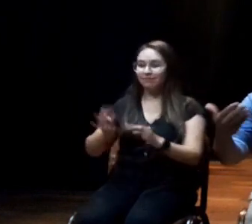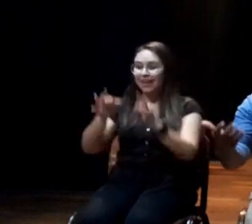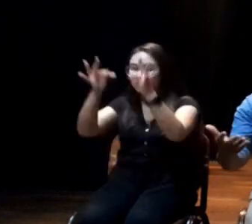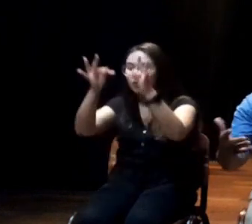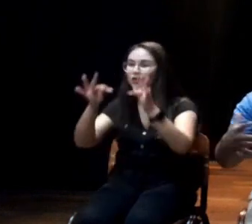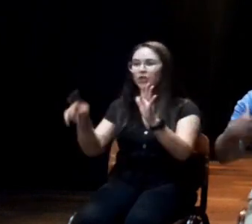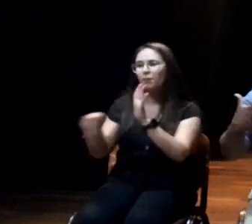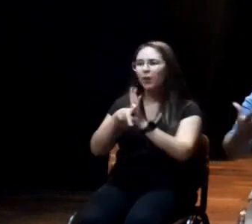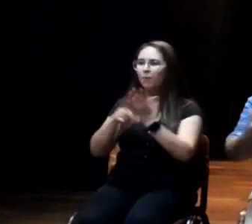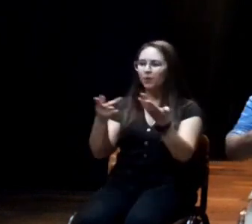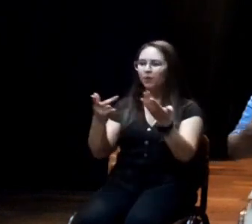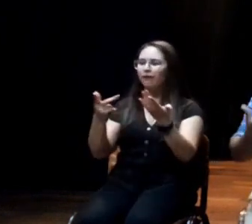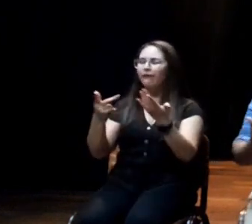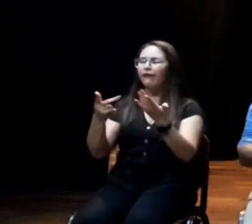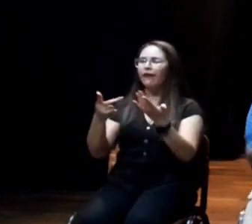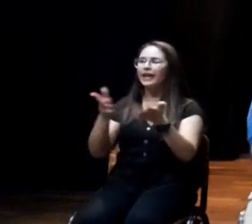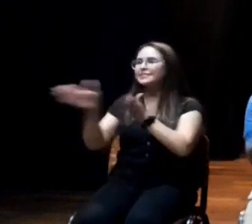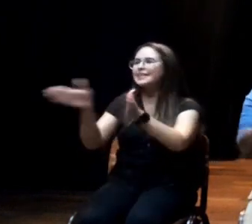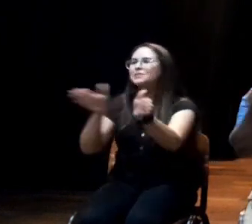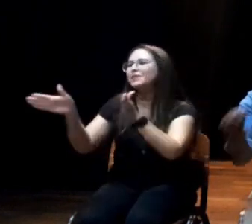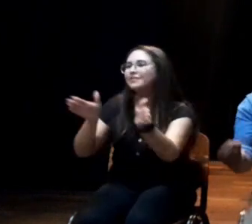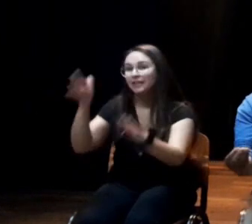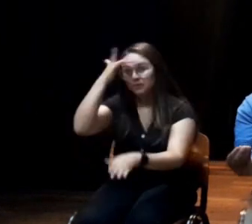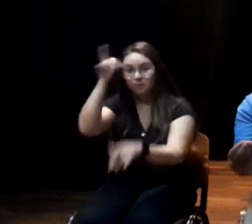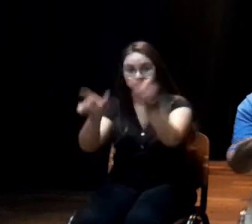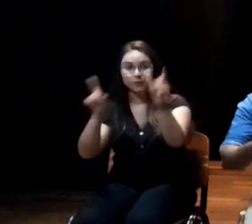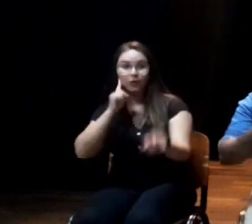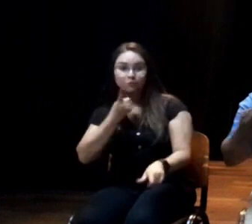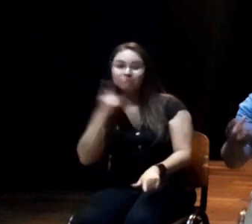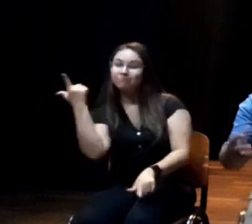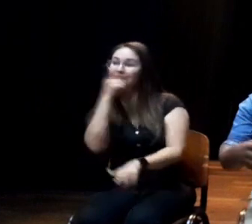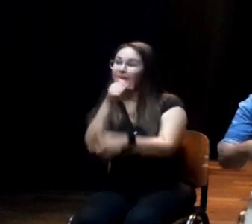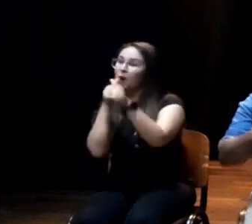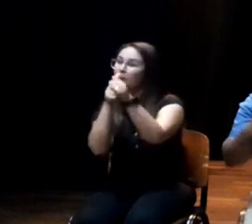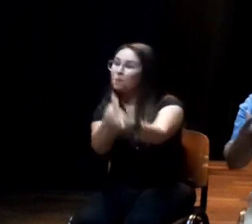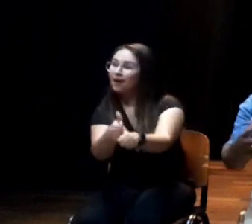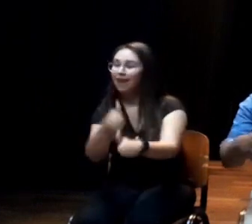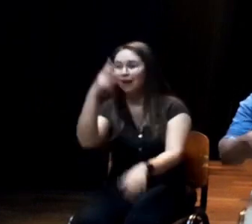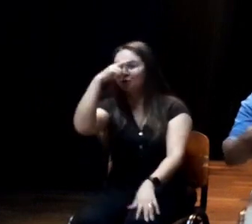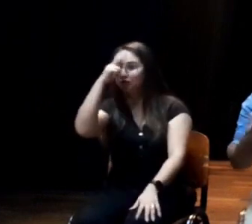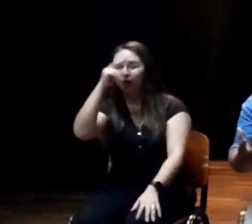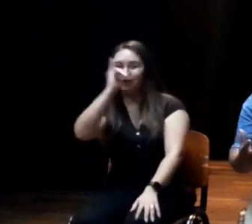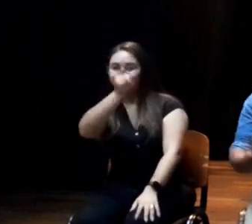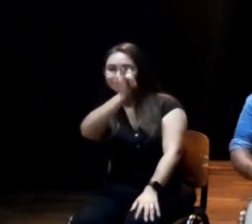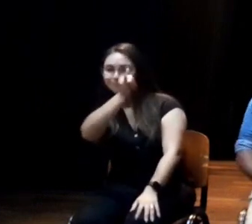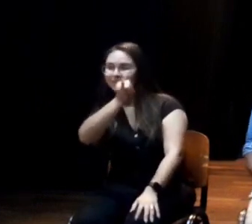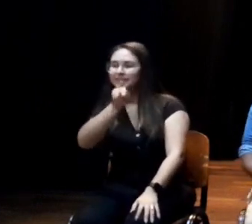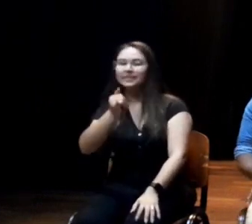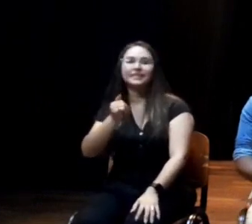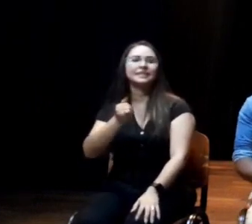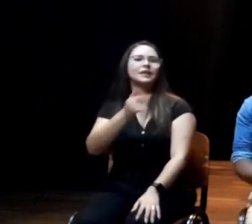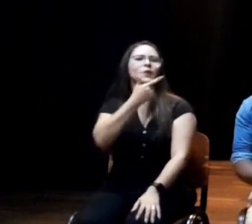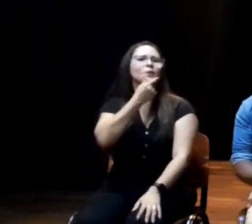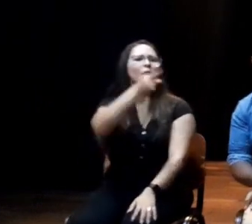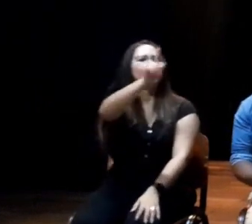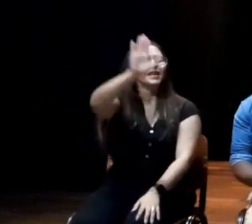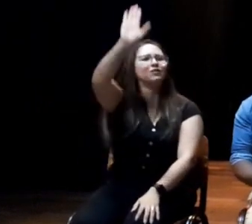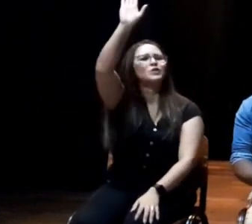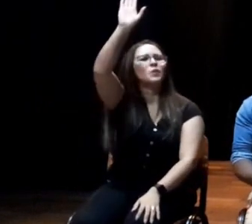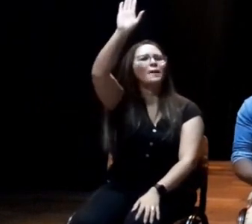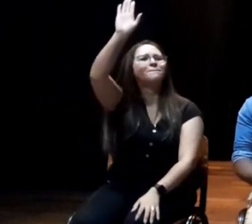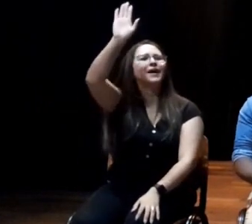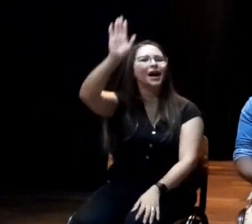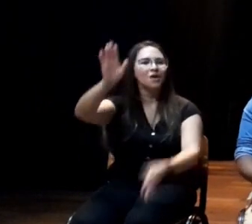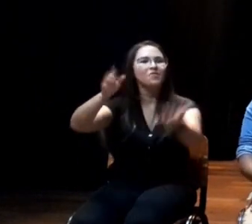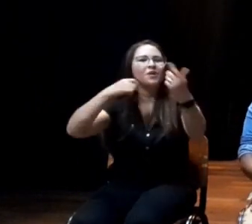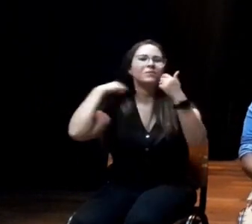tecnologia assistiva para que as pessoas surdas também acompanhem aquela história, aquela contação, aquilo tudo. Ele bem levantou a mão que ele quer falar alguma coisa.